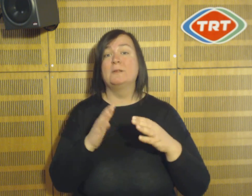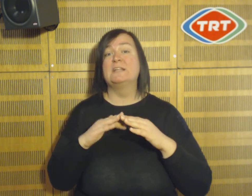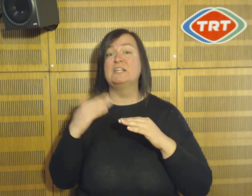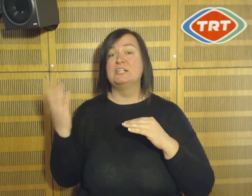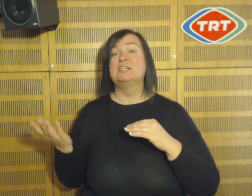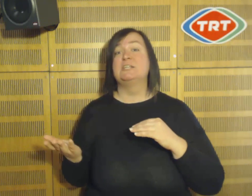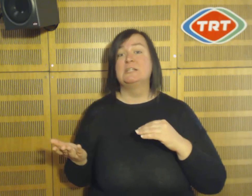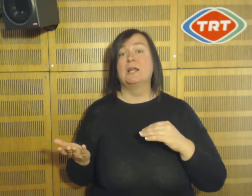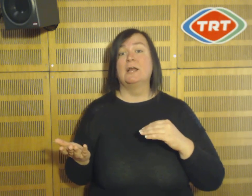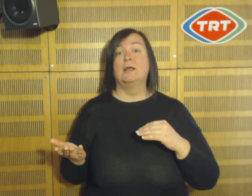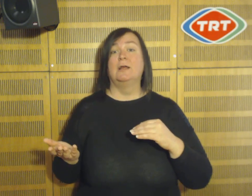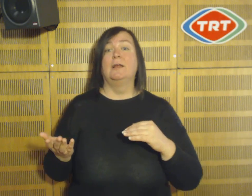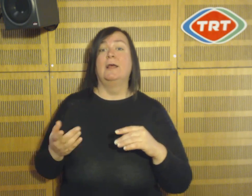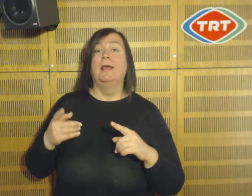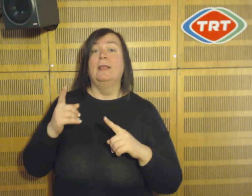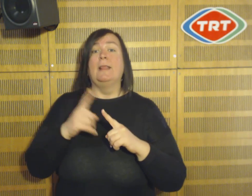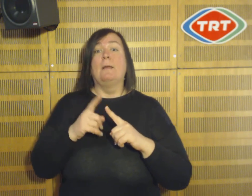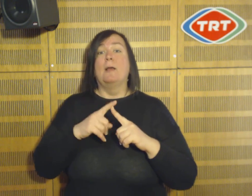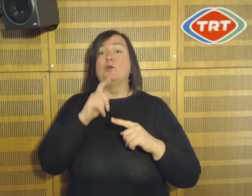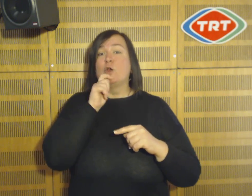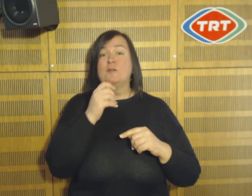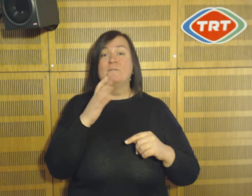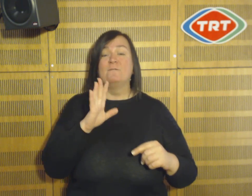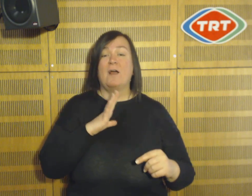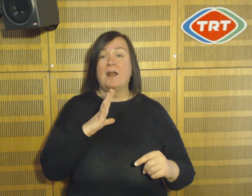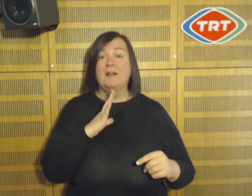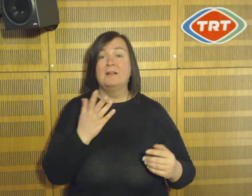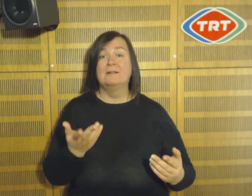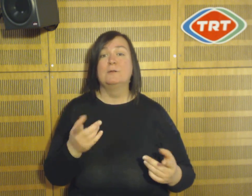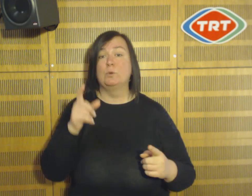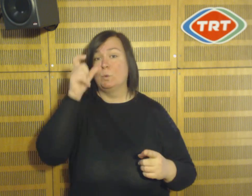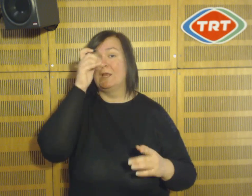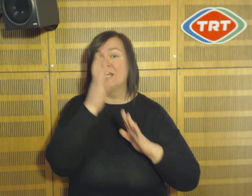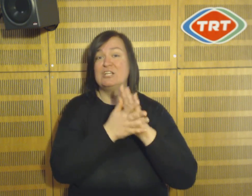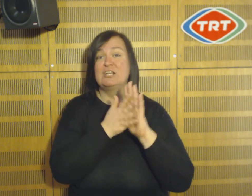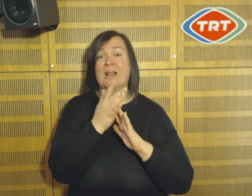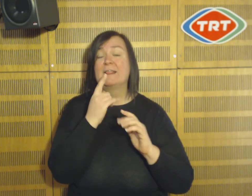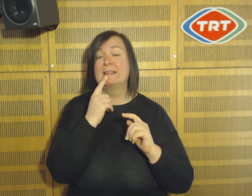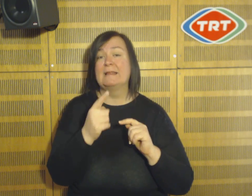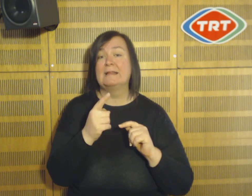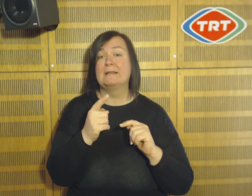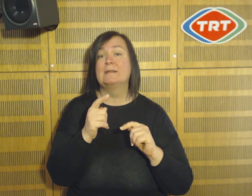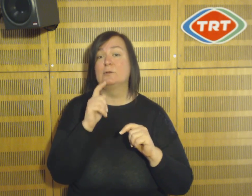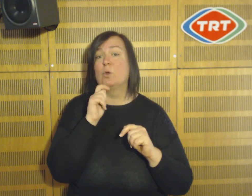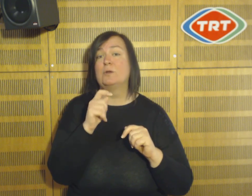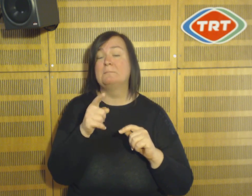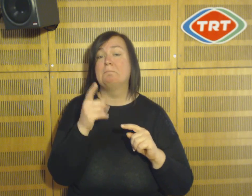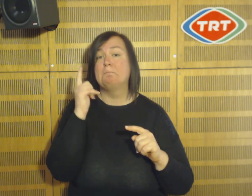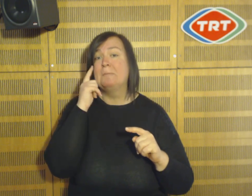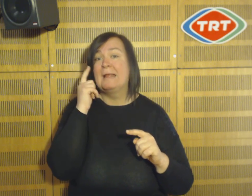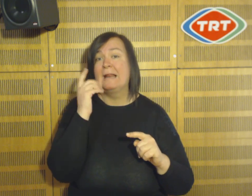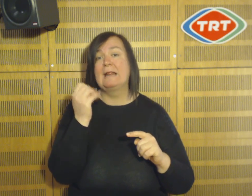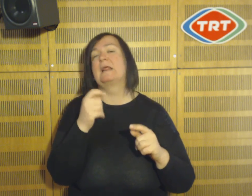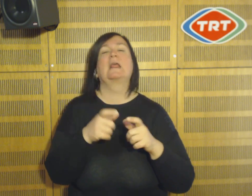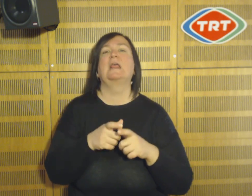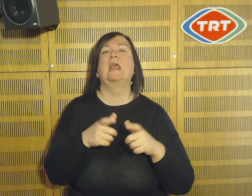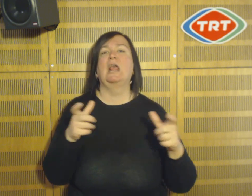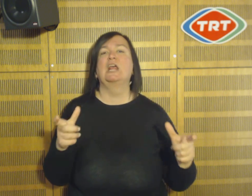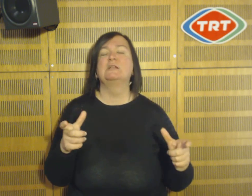aslında temel söz varlığını ya da sözcüklerle ilgili Türk işaretindeki sözcüklerin sözcüklerine ilişkin bilgilerini geliştirme imkanı